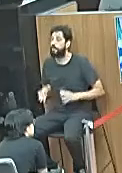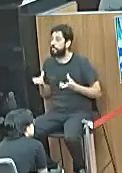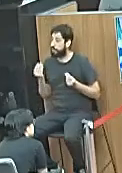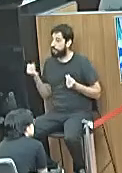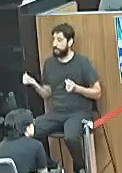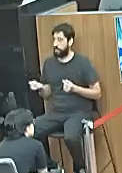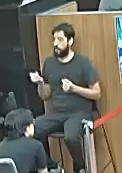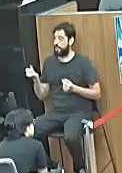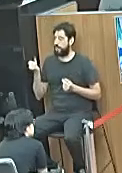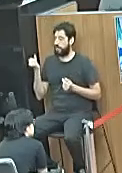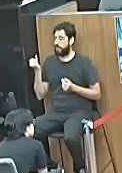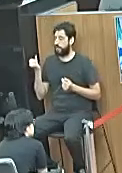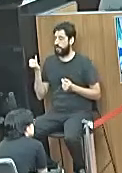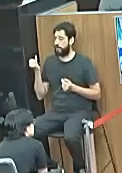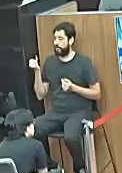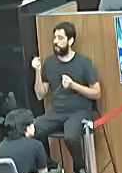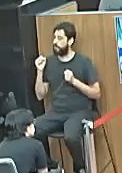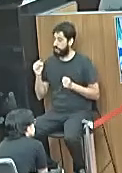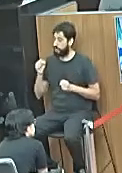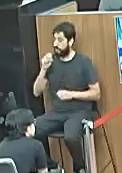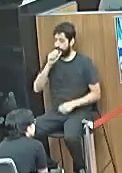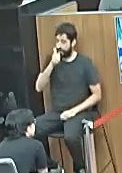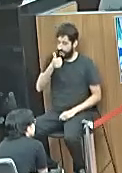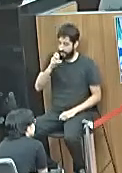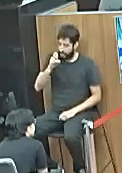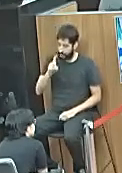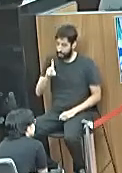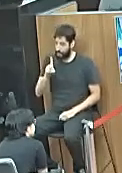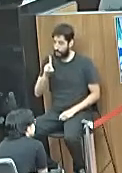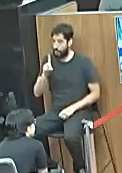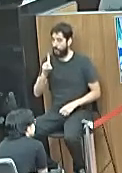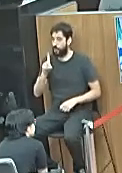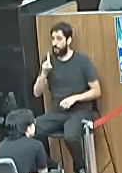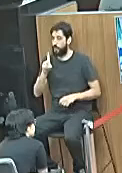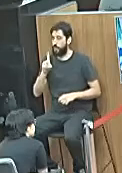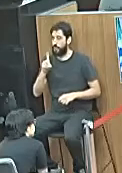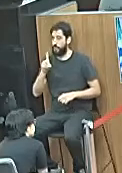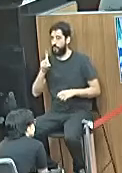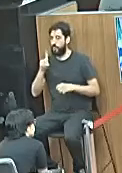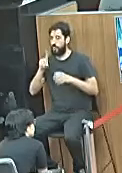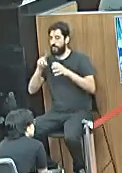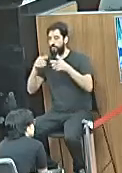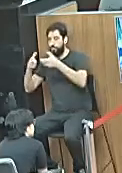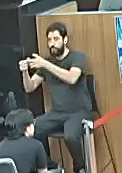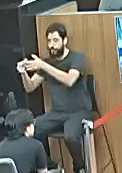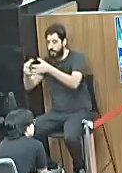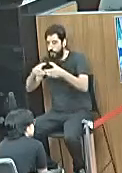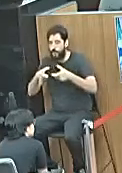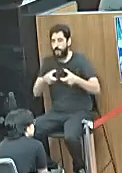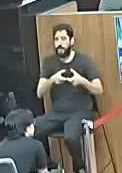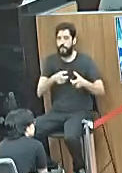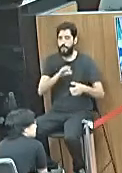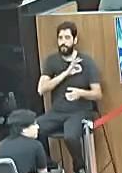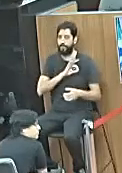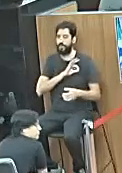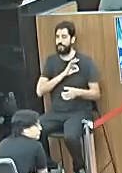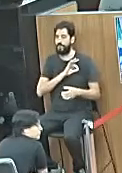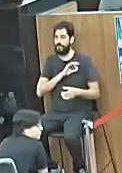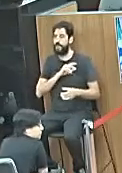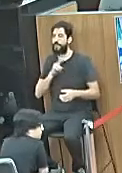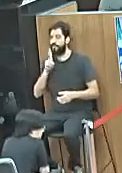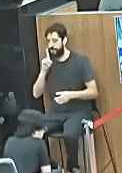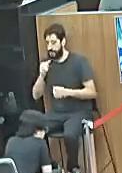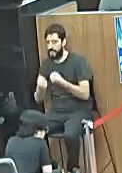importante e podem ser 151 unidades policiais beneficiadas e que com certeza atenderam milhares de mineiros